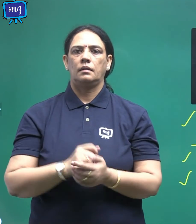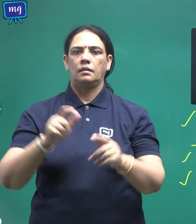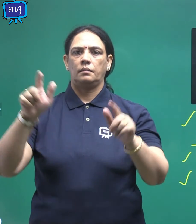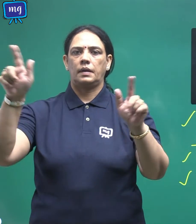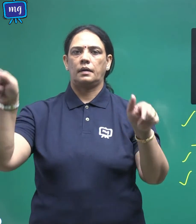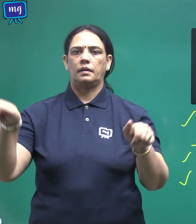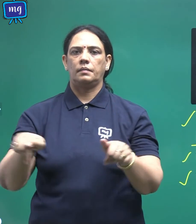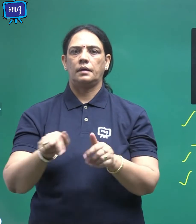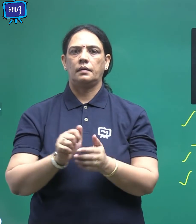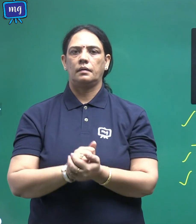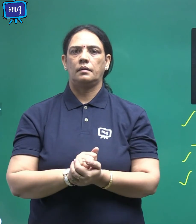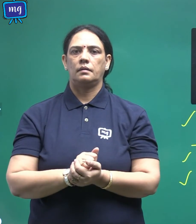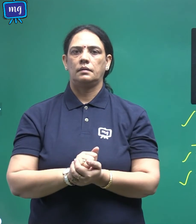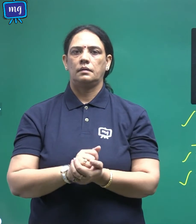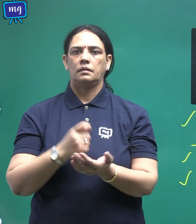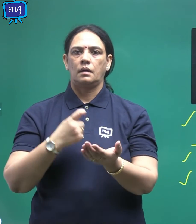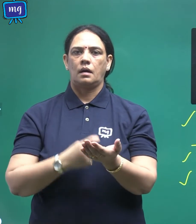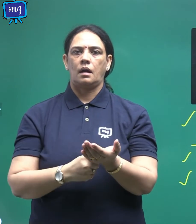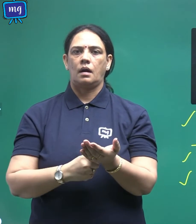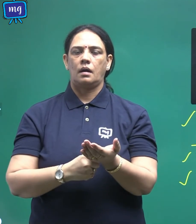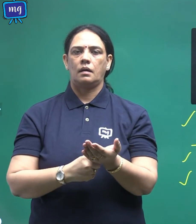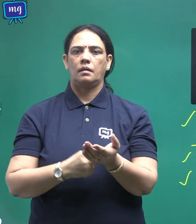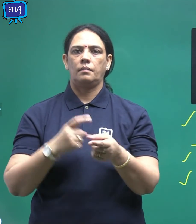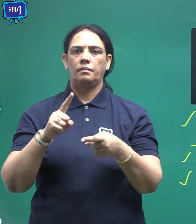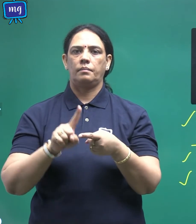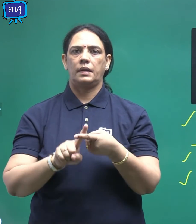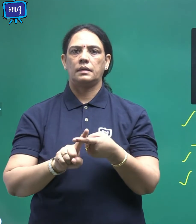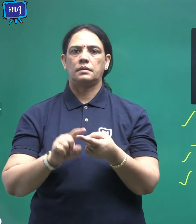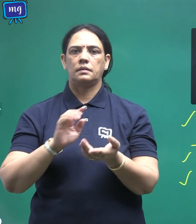ब्रैकेट में r प्लस एच।